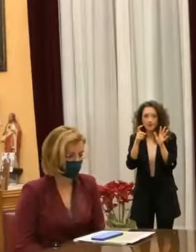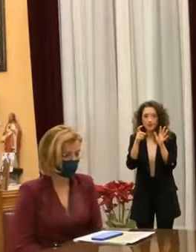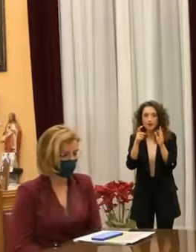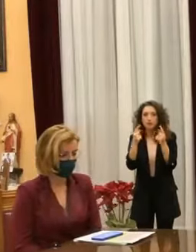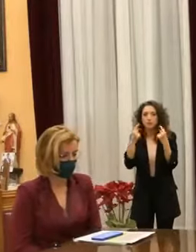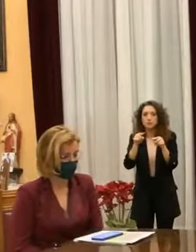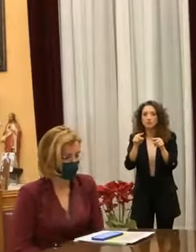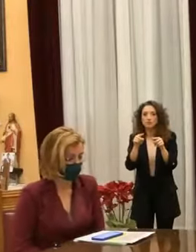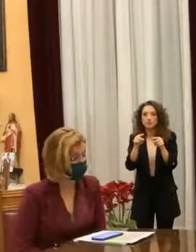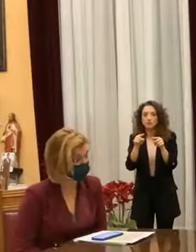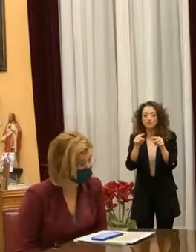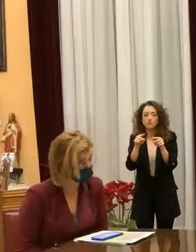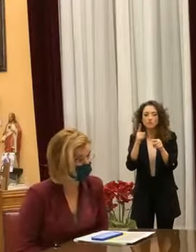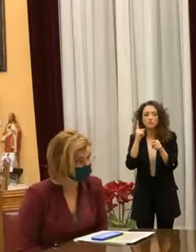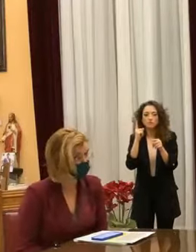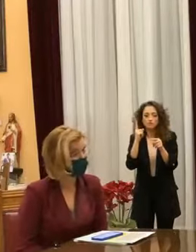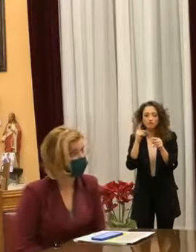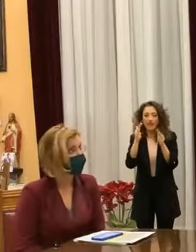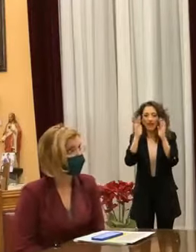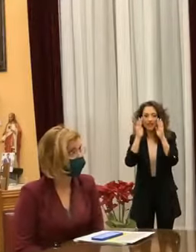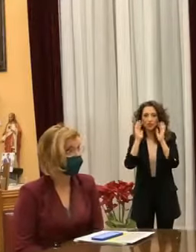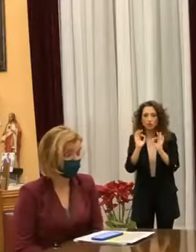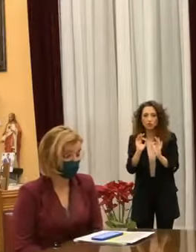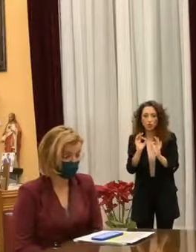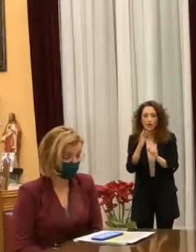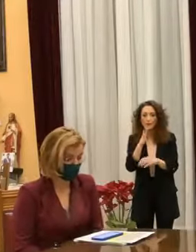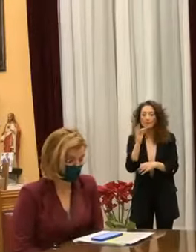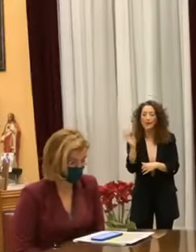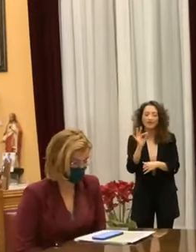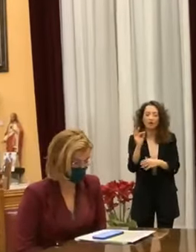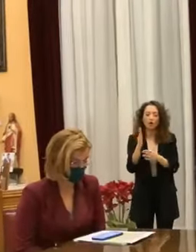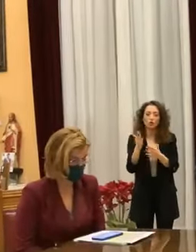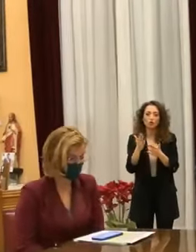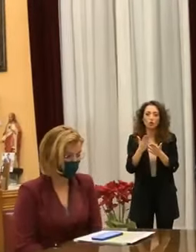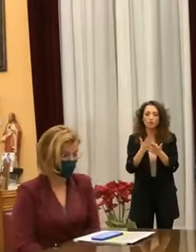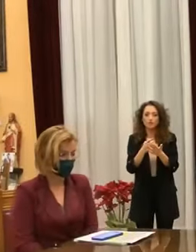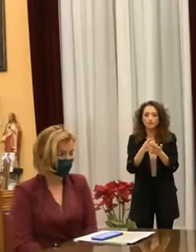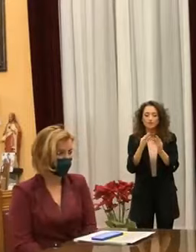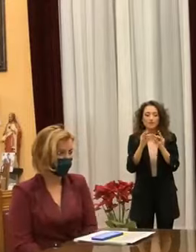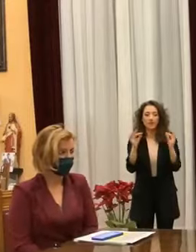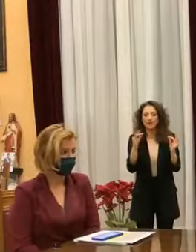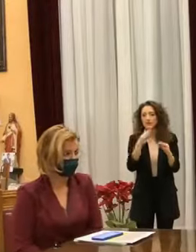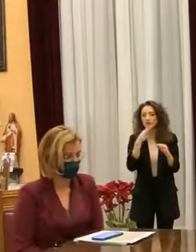accertato. Udite, udite, questo è meraviglioso. Questo passaggio è meraviglioso, sì. Meraviglioso, guardate.